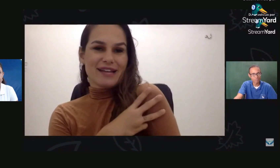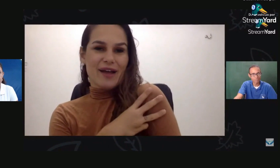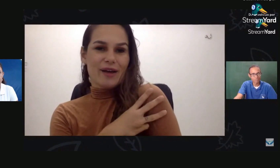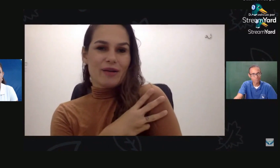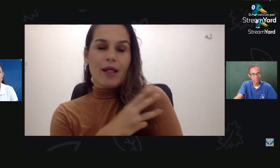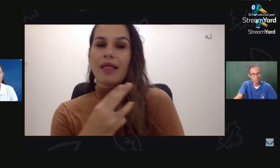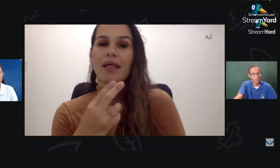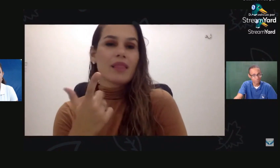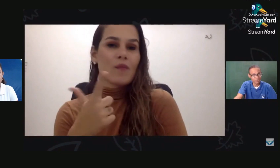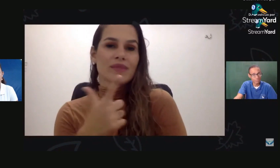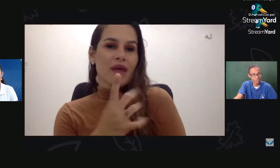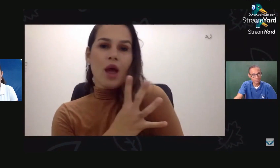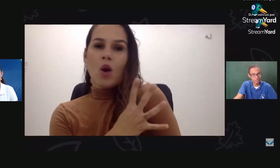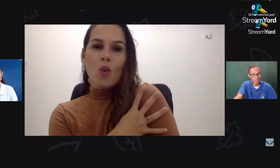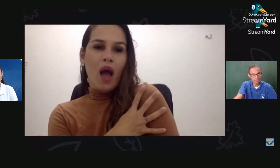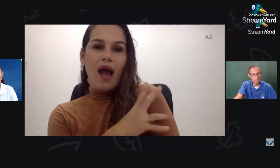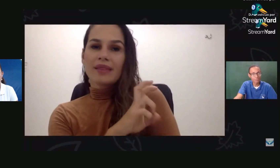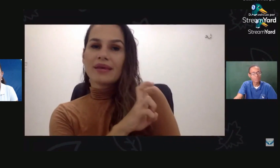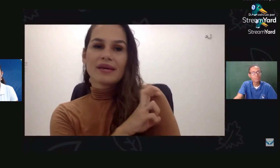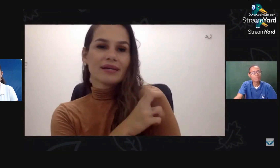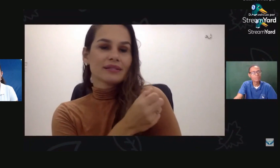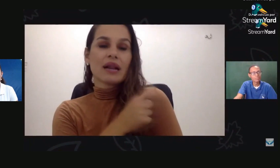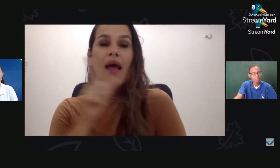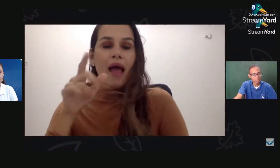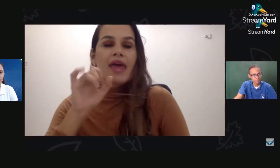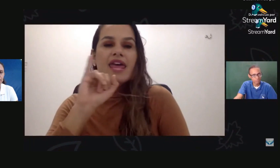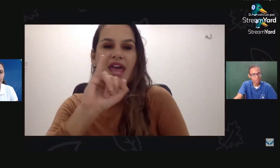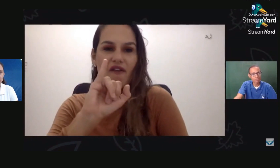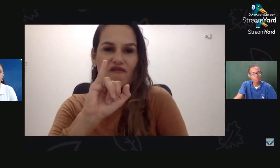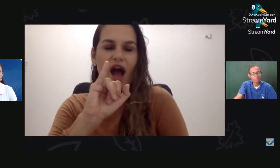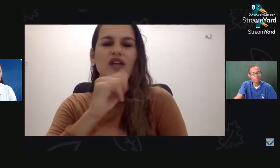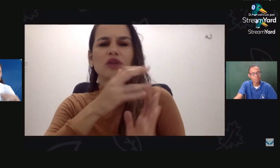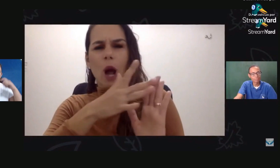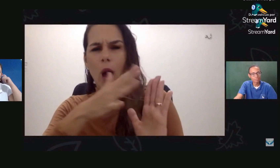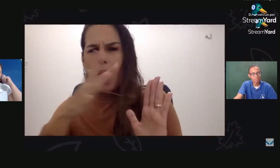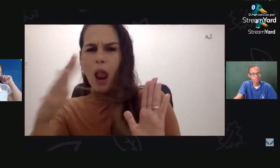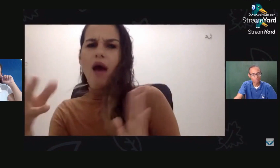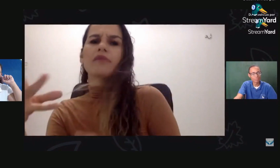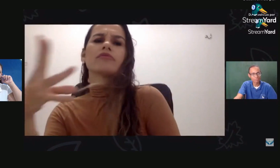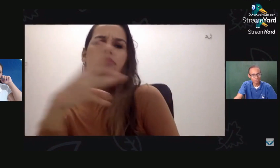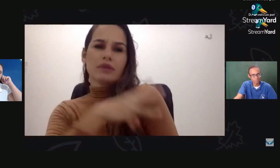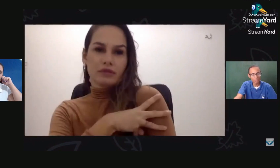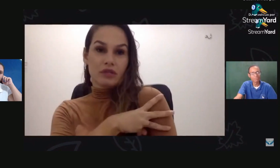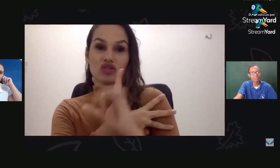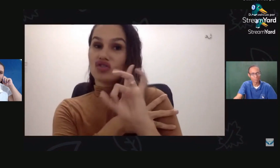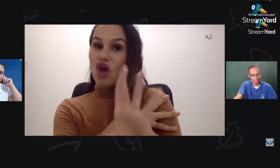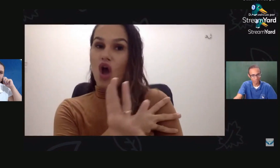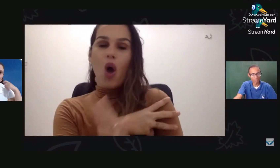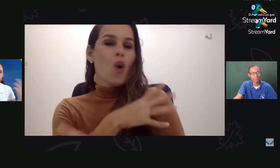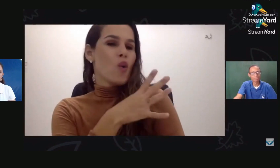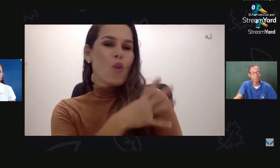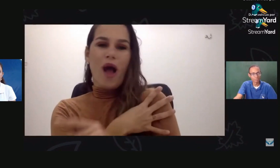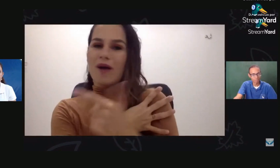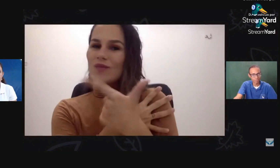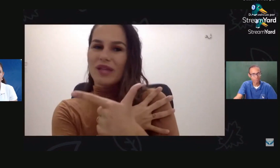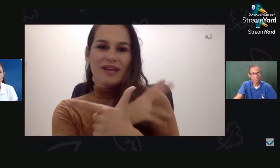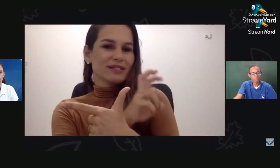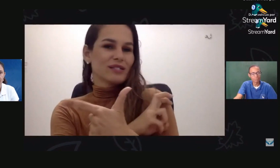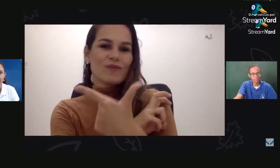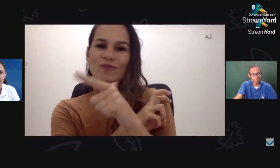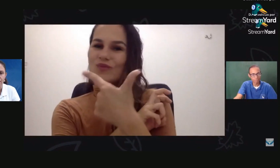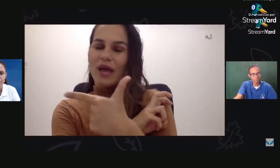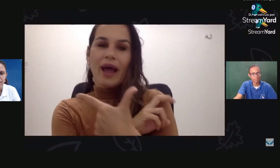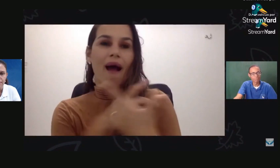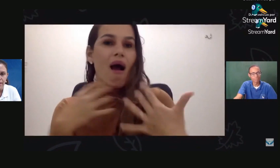até terceiro ano. Não tinha quarto, quinto ano, não tinha o restante, então, das